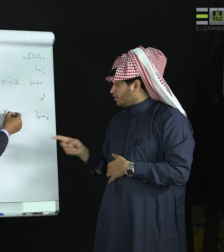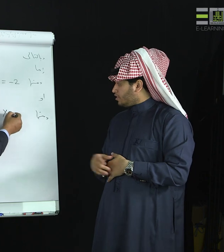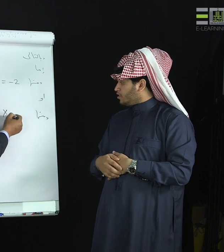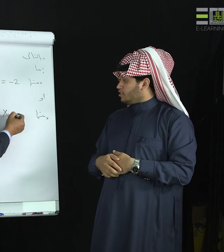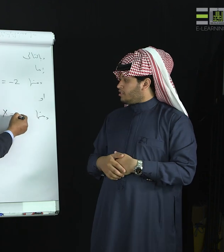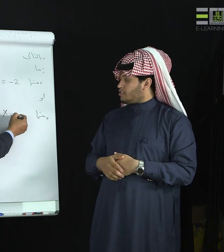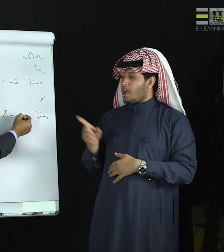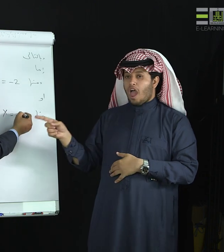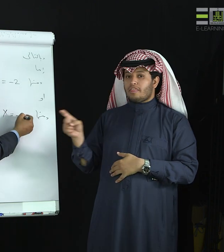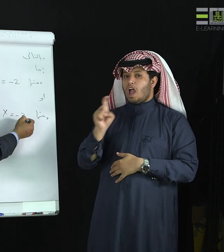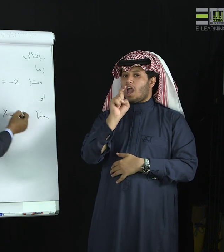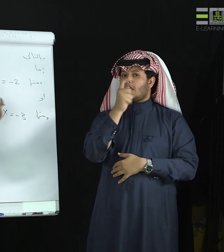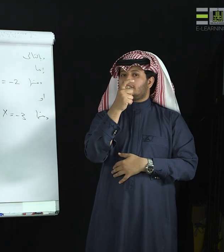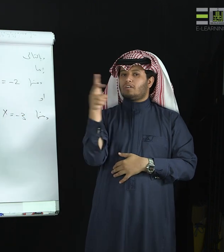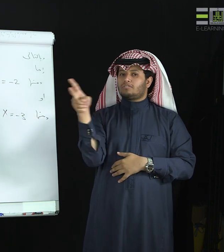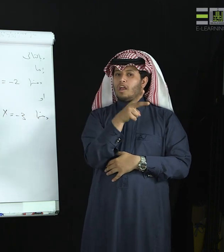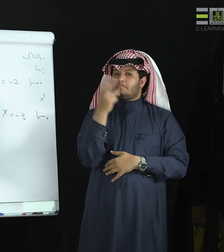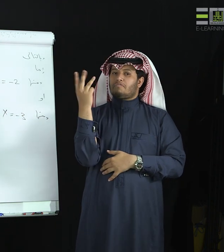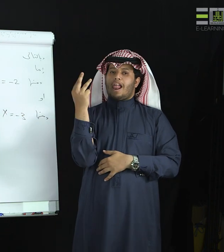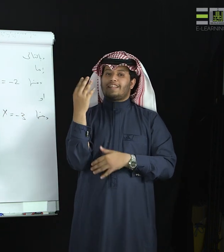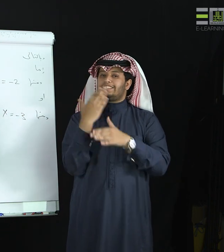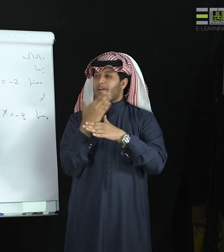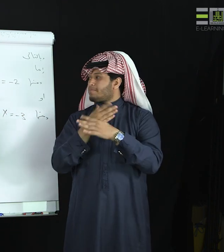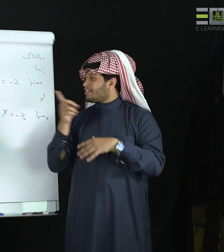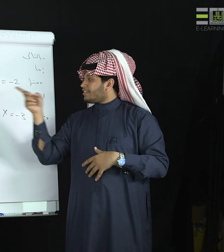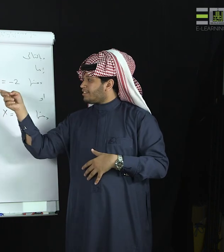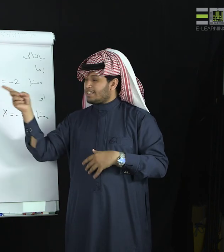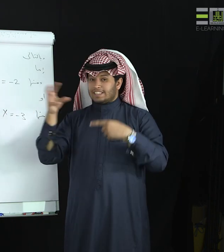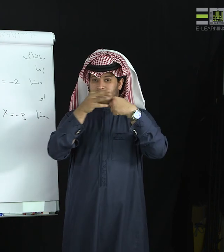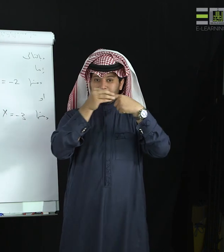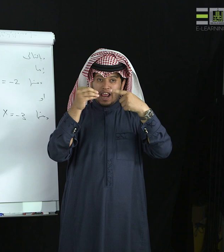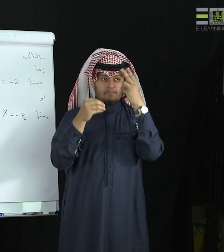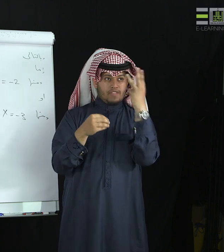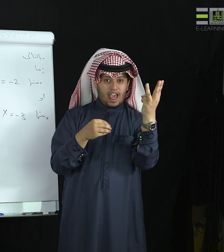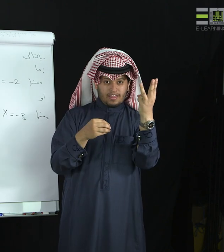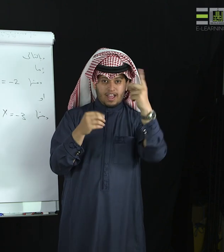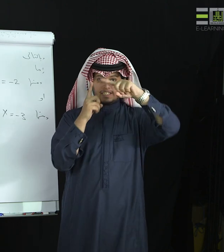إكس بتساوي كام؟ سالب تلاتة، لأن سالب تلاتة زائد تلاتة تساوي صفر.